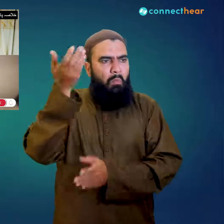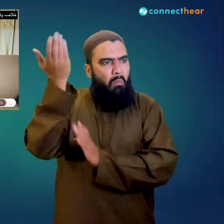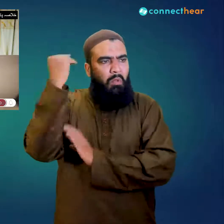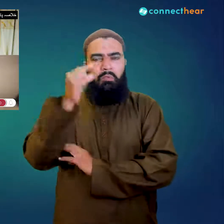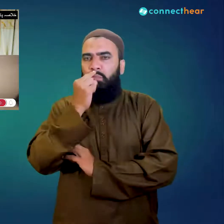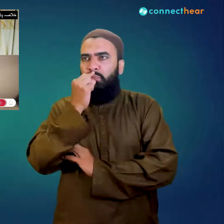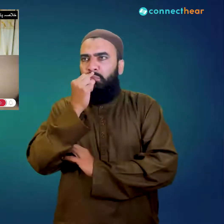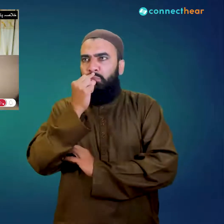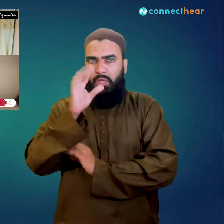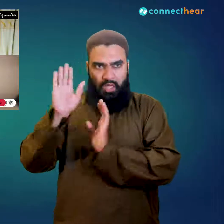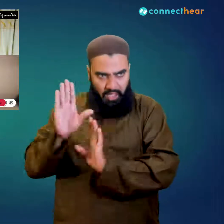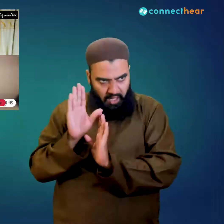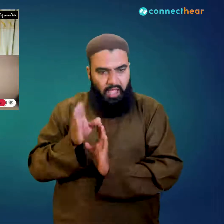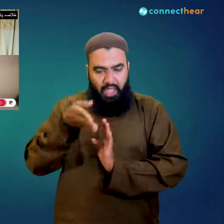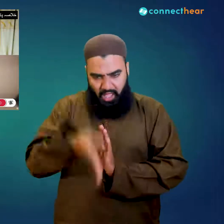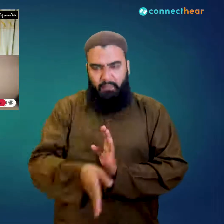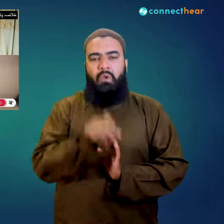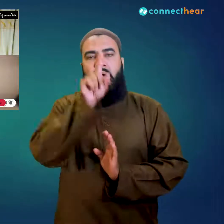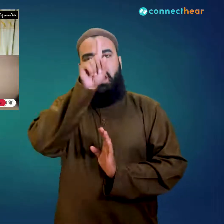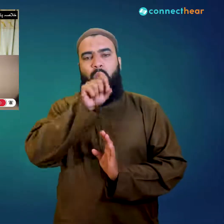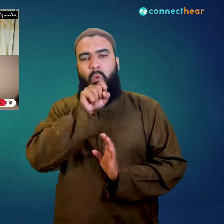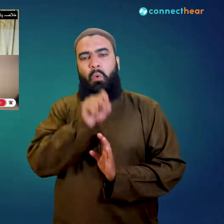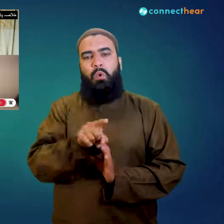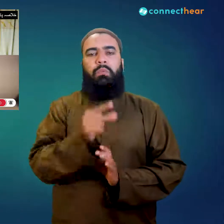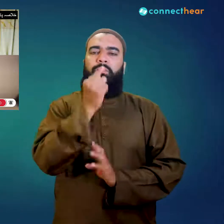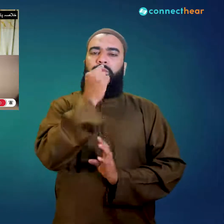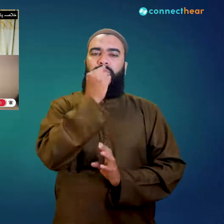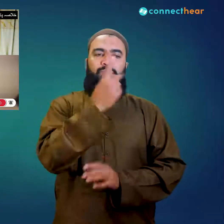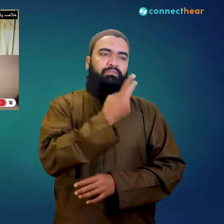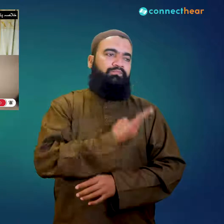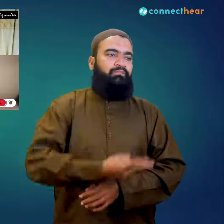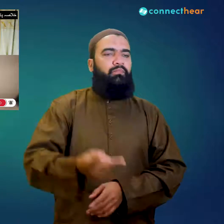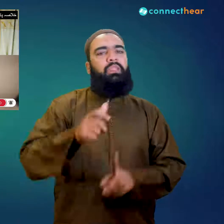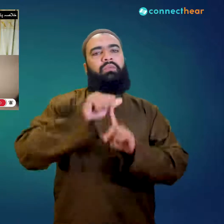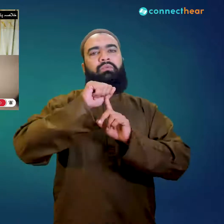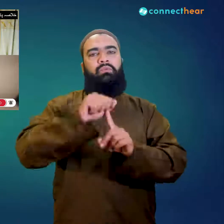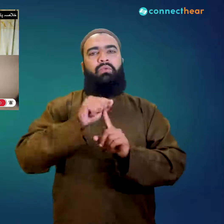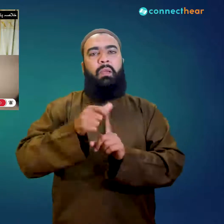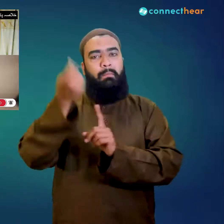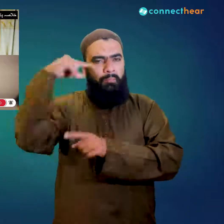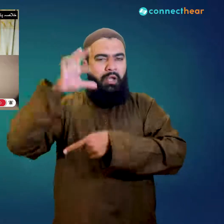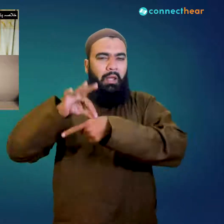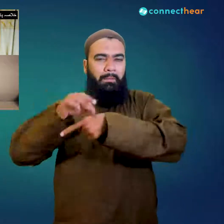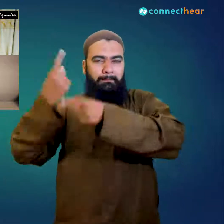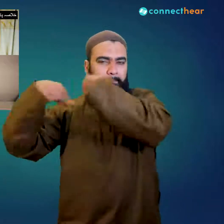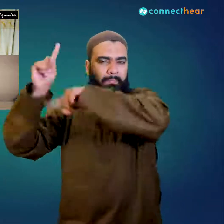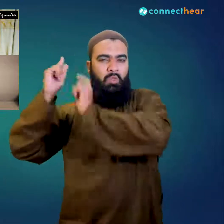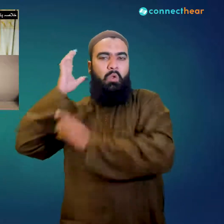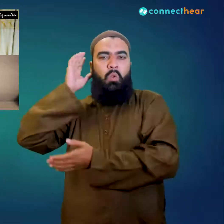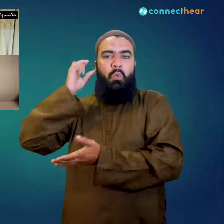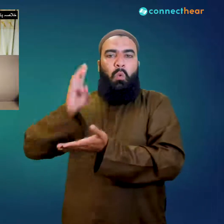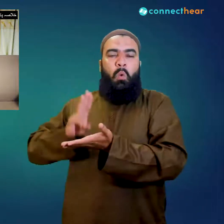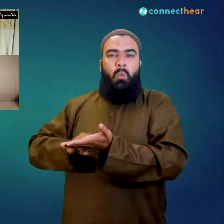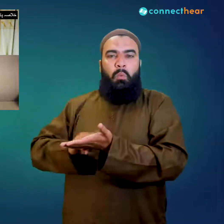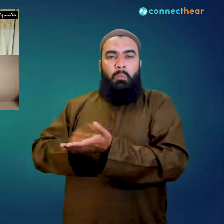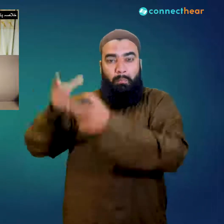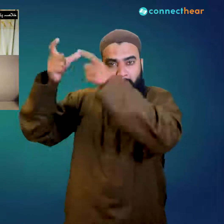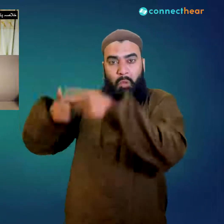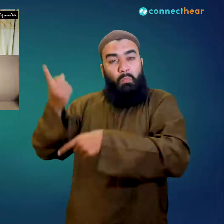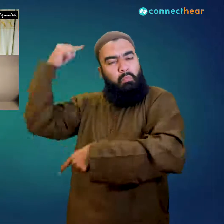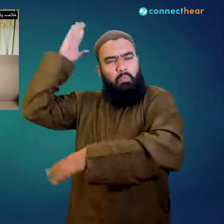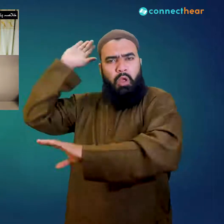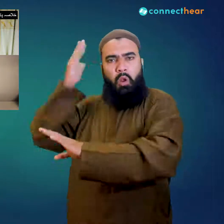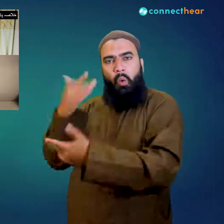عمل سے کیوں اپنے آپ کو محروم رکھے، بلکہ اسے بھی اس عمل کو کرنا ہوگا، اور مقصد ہے تقوی اختیار